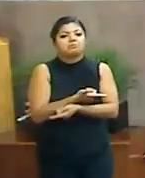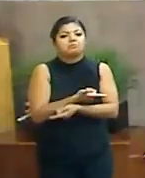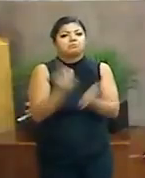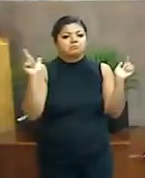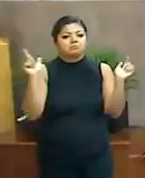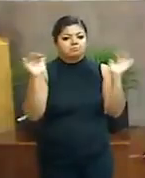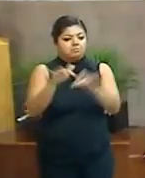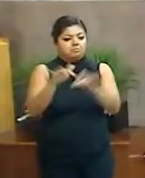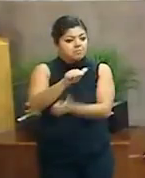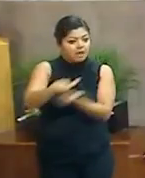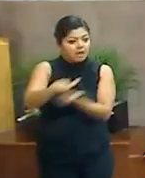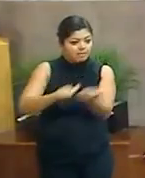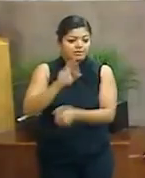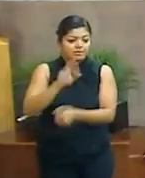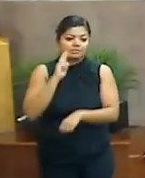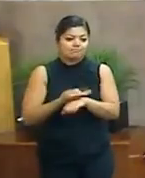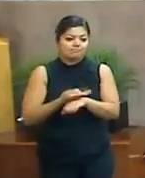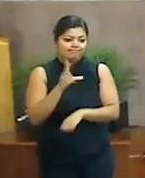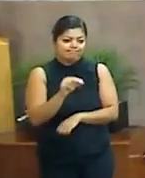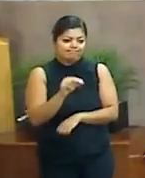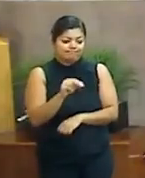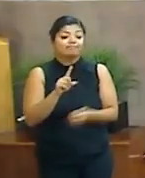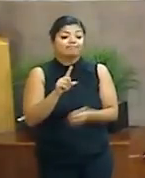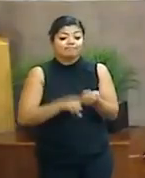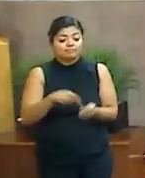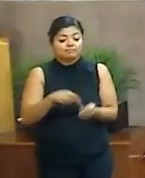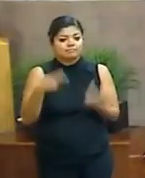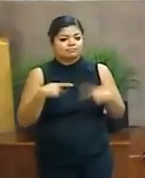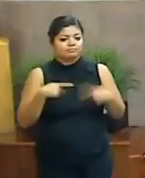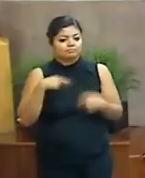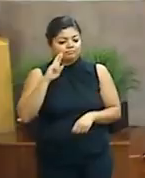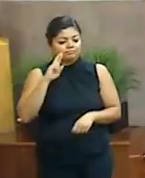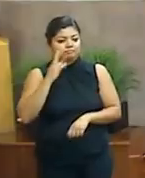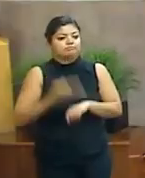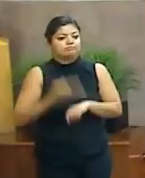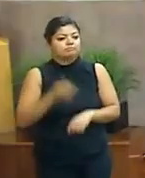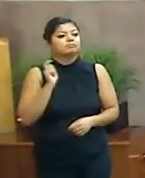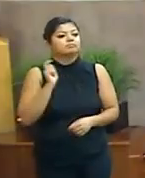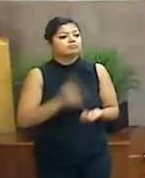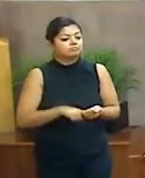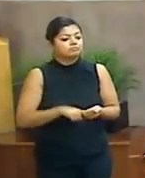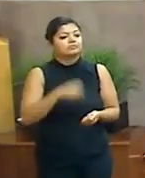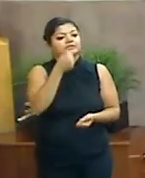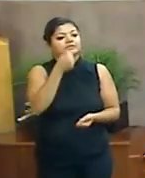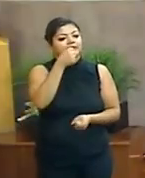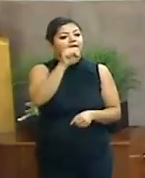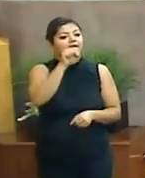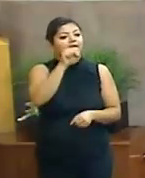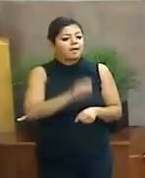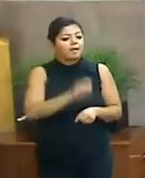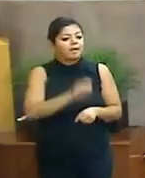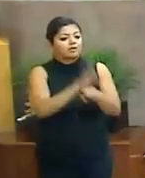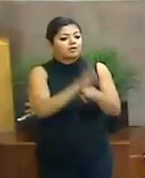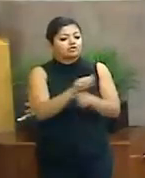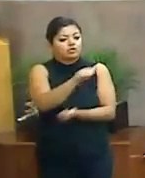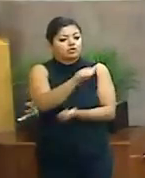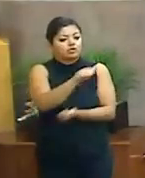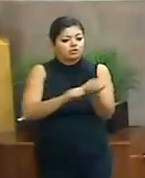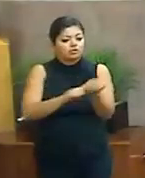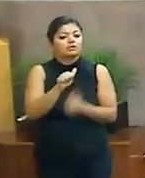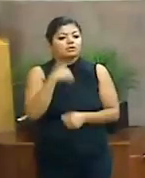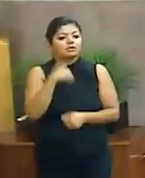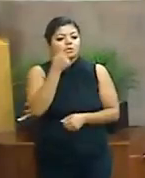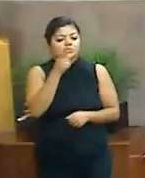por autoridad competente pues contrario elegido por la responsable la secretaria de protección al ambiente constituye un derecho un favor debe ser